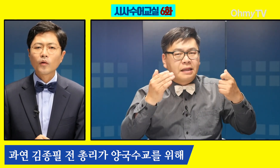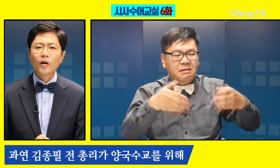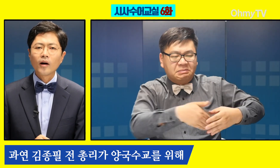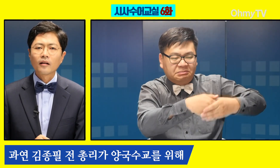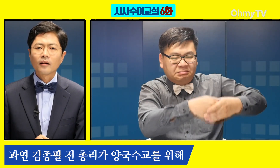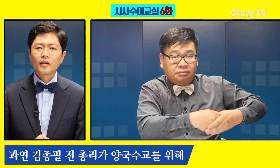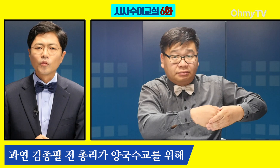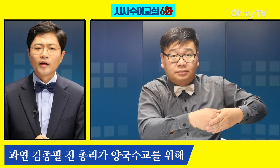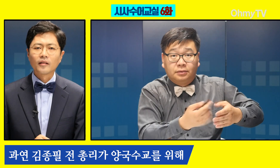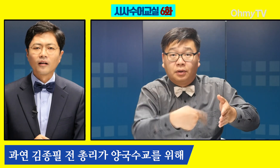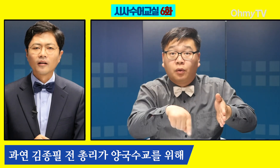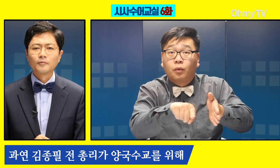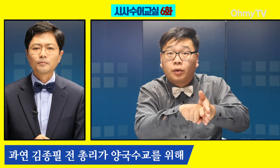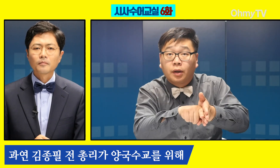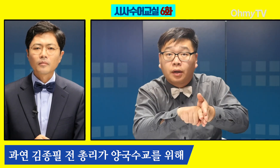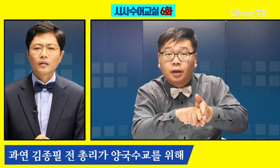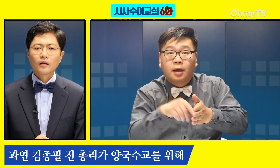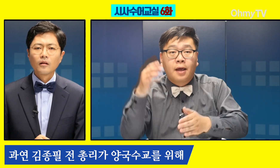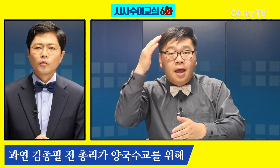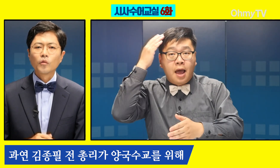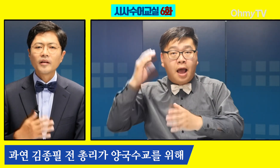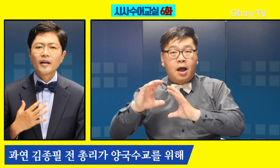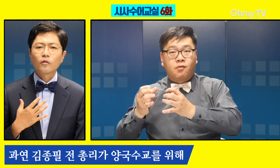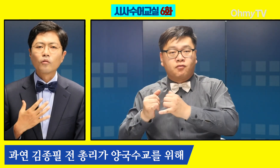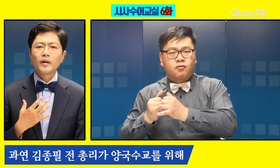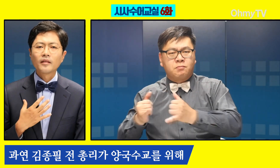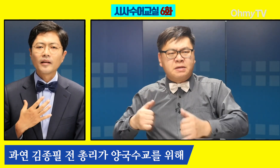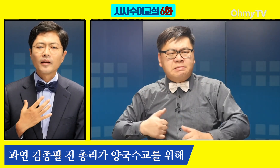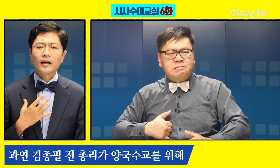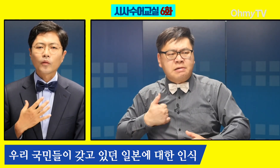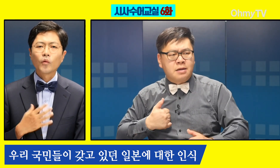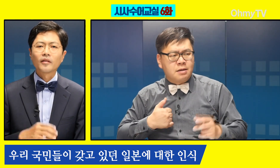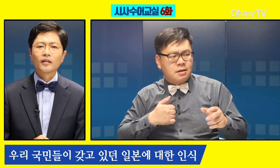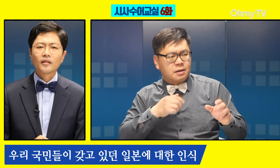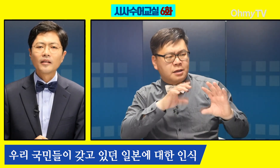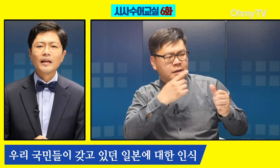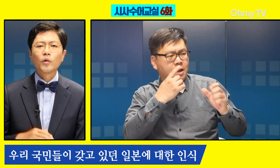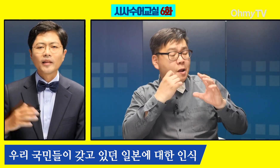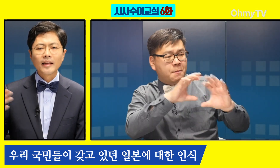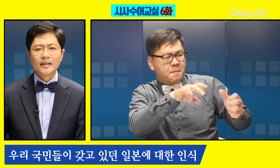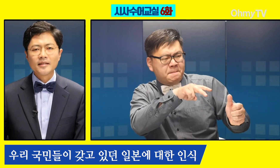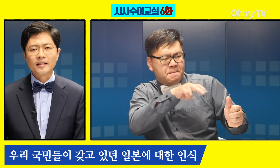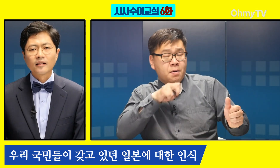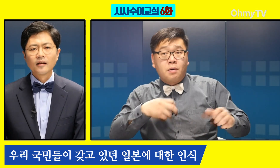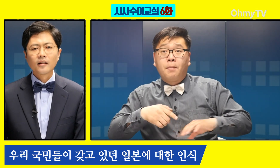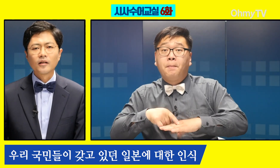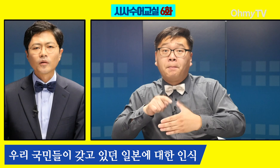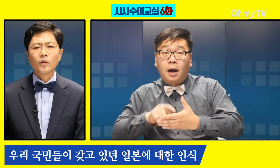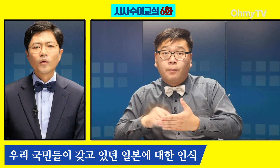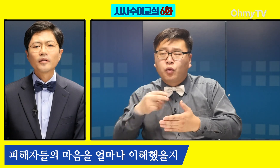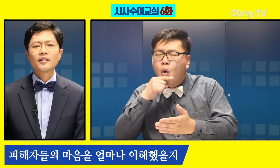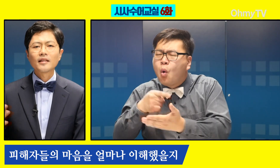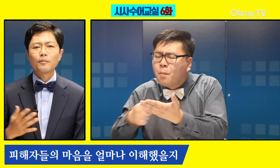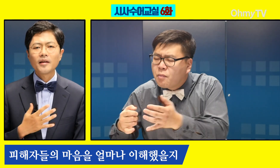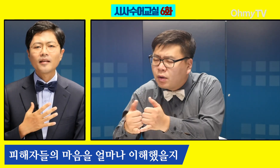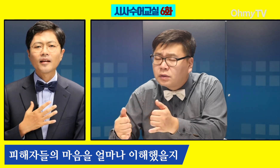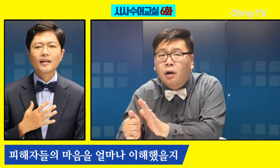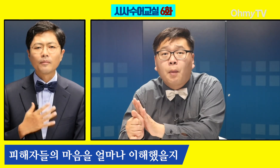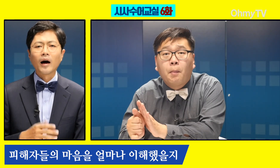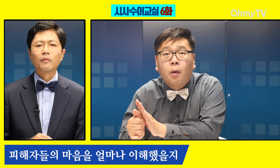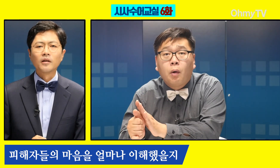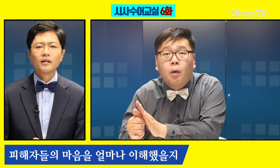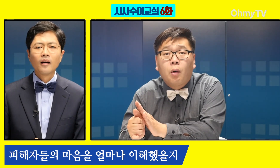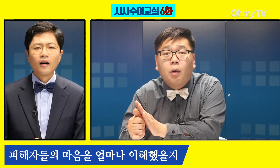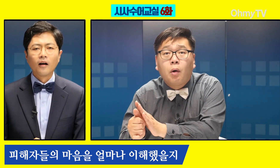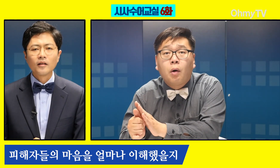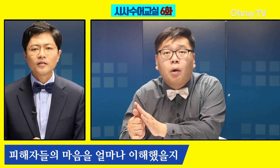양국의 수교라고 하는 것을 위해서 우리의 국민들이 갖고 있었던 일본에 대한 인식 그리고 실제